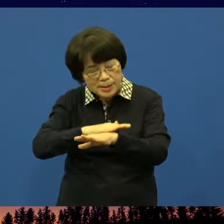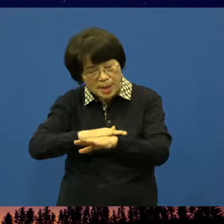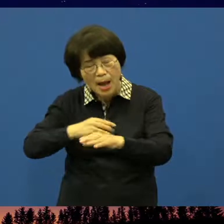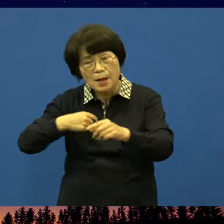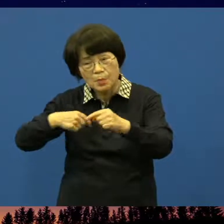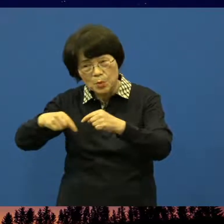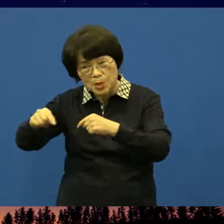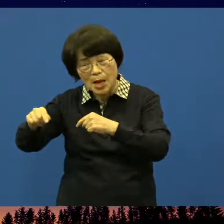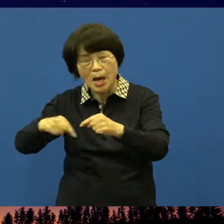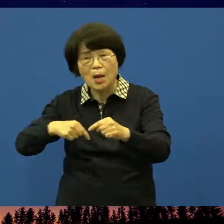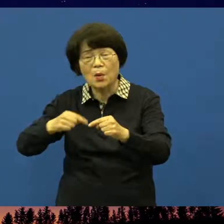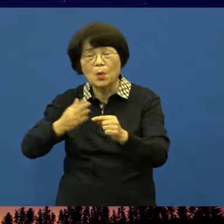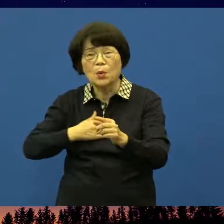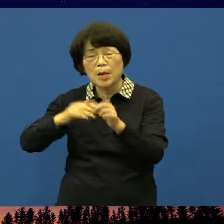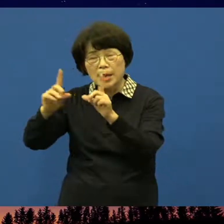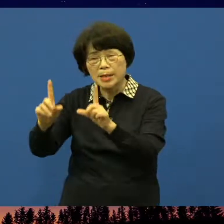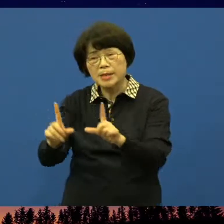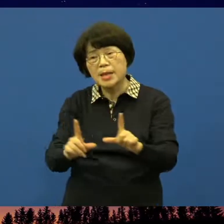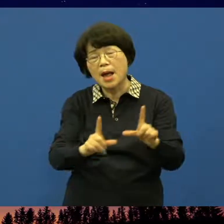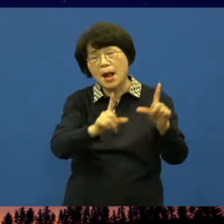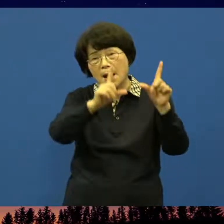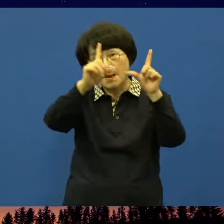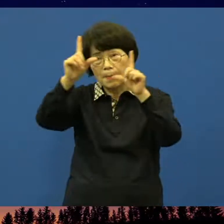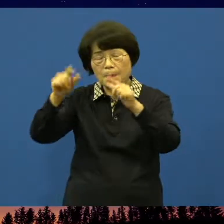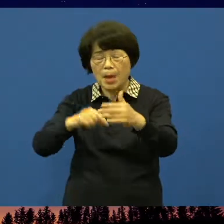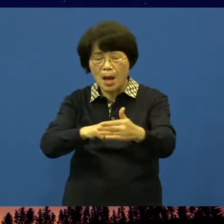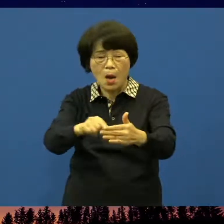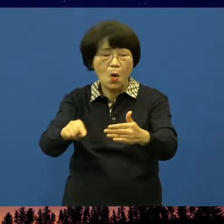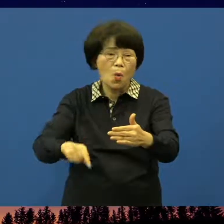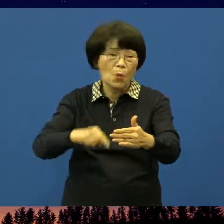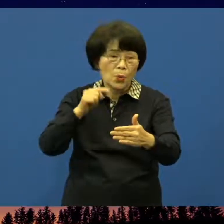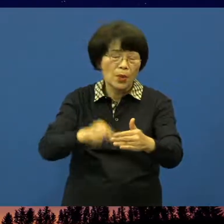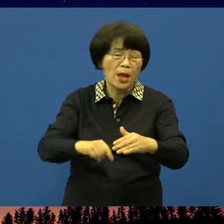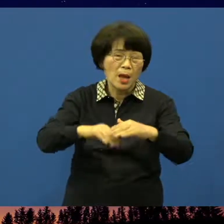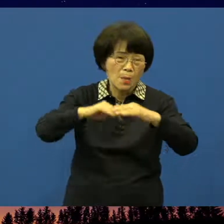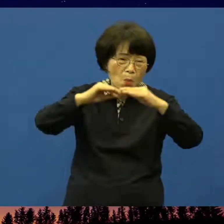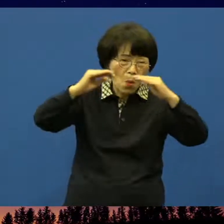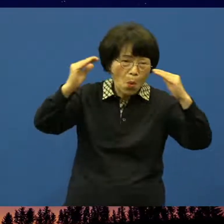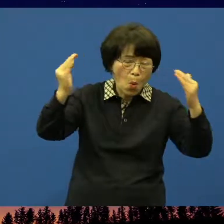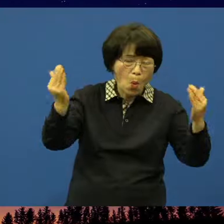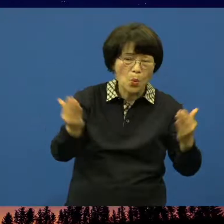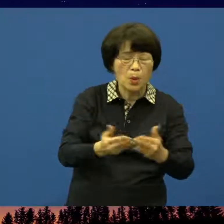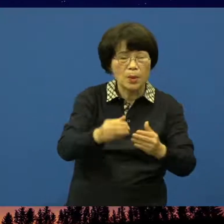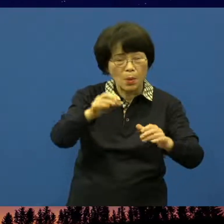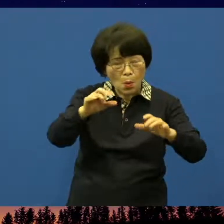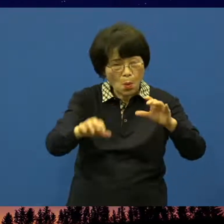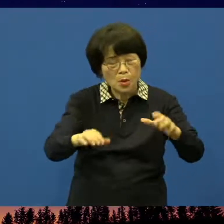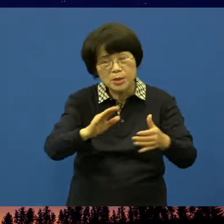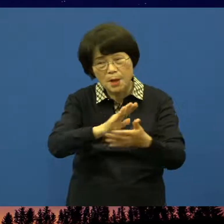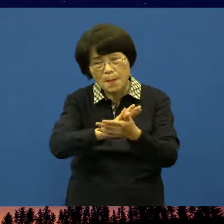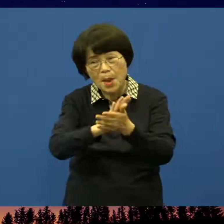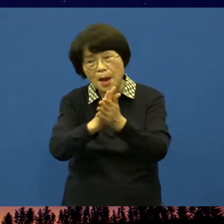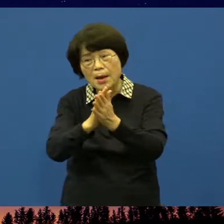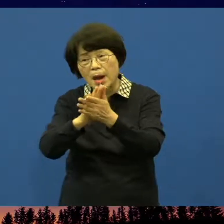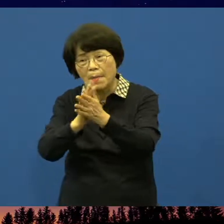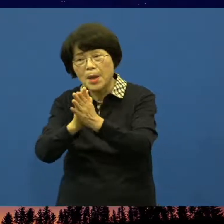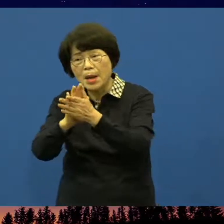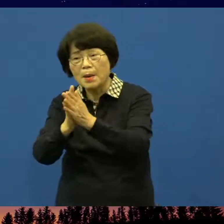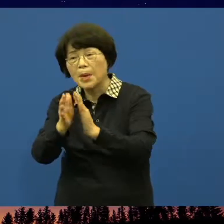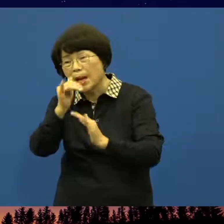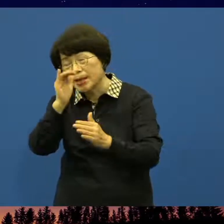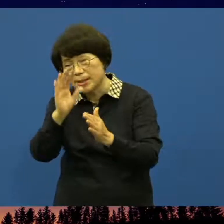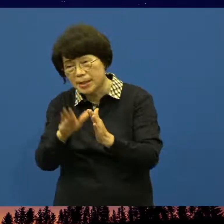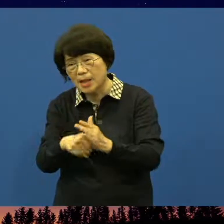하고 우리의 삶에 이 모든 영역의 변화가 일어나게 될 때 그